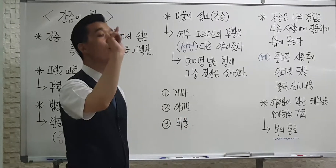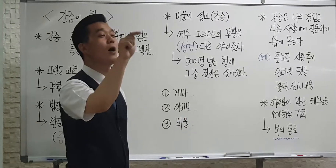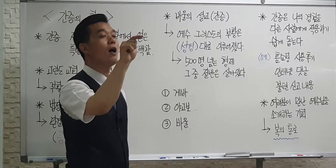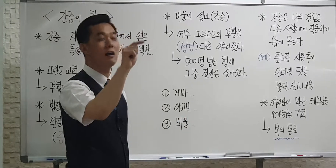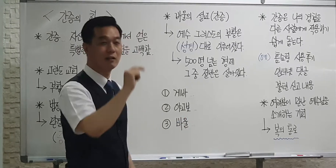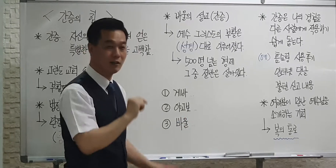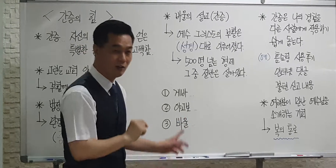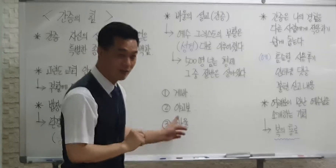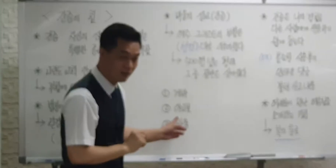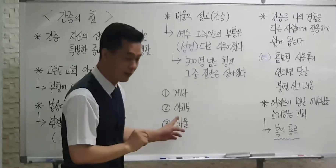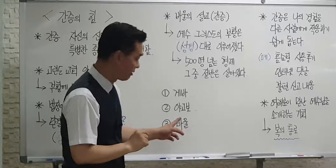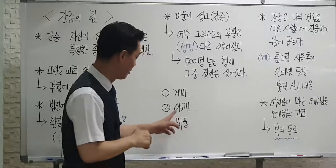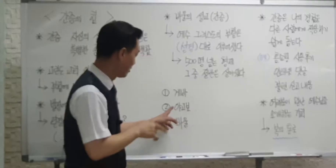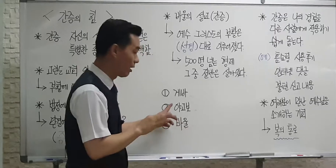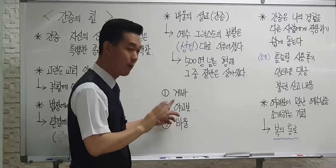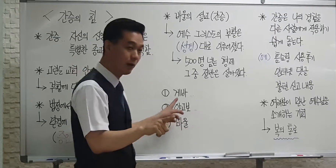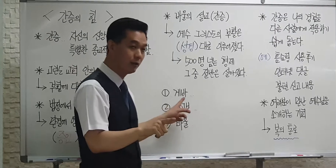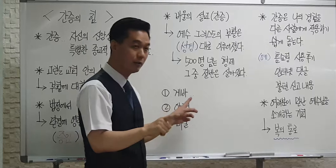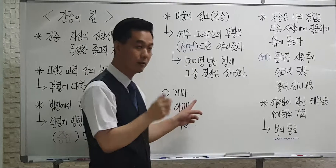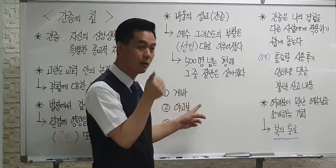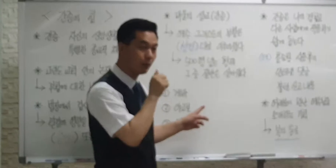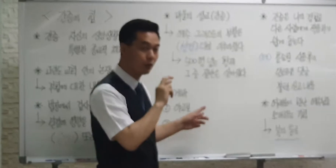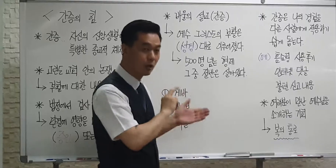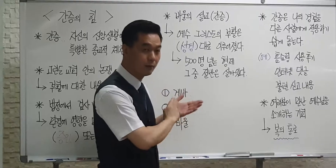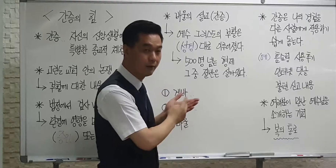게바 왜? 게바는 번역하면